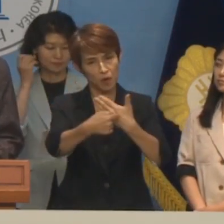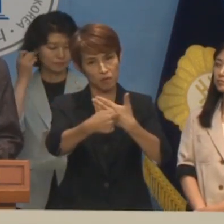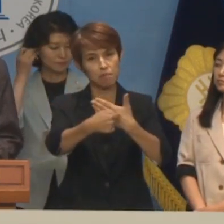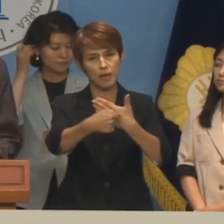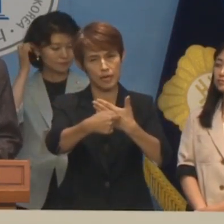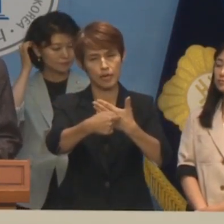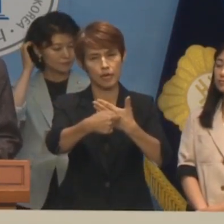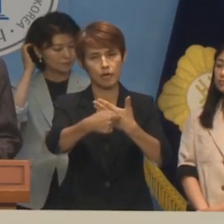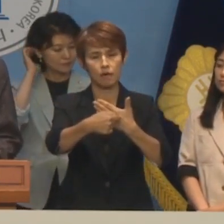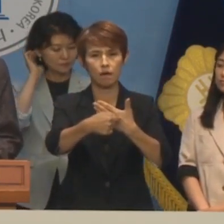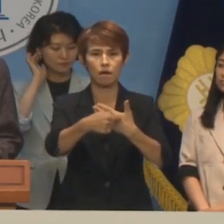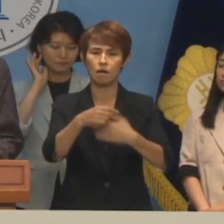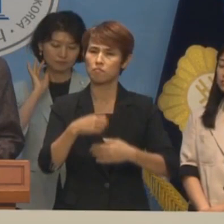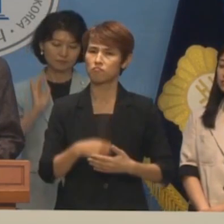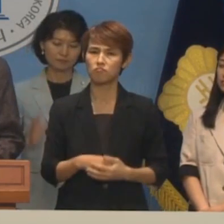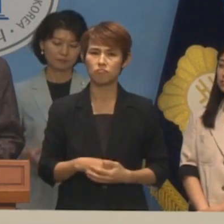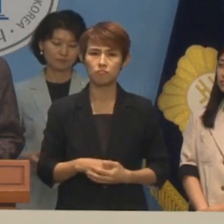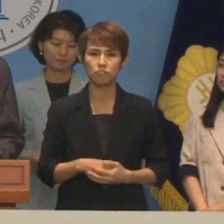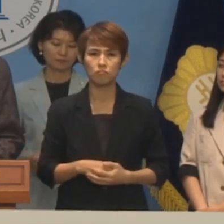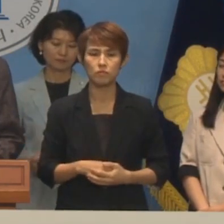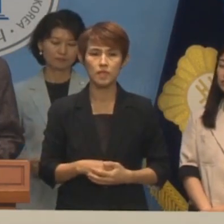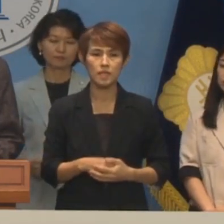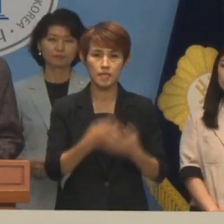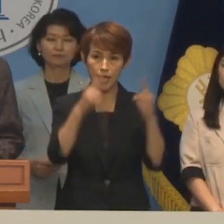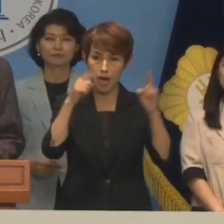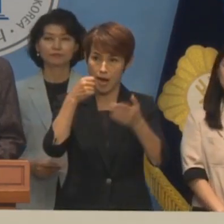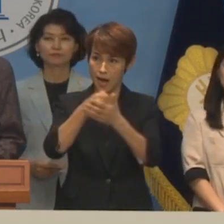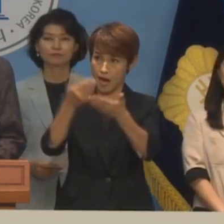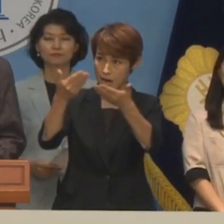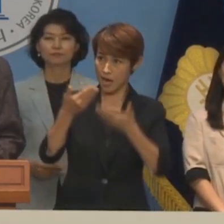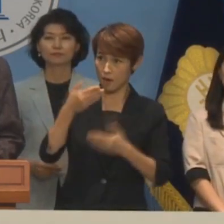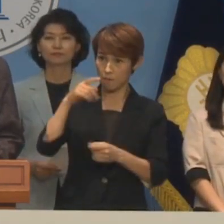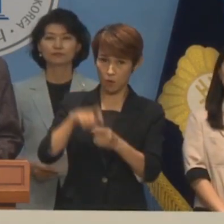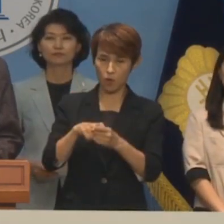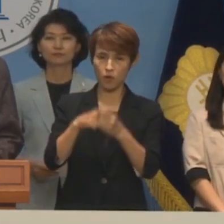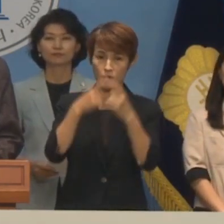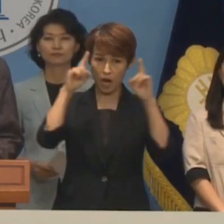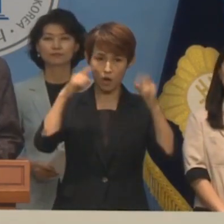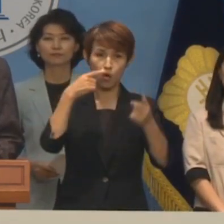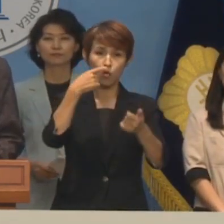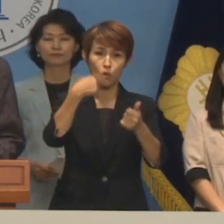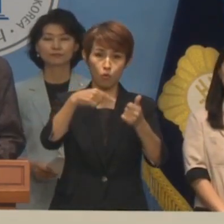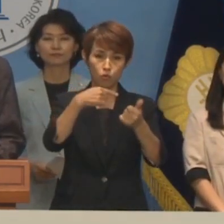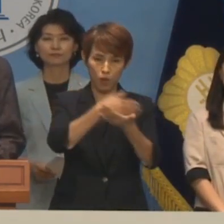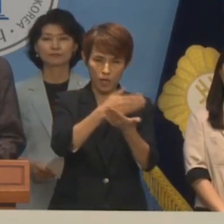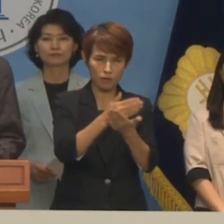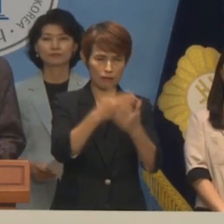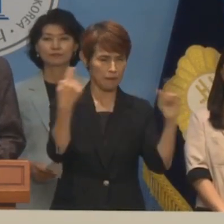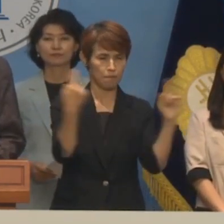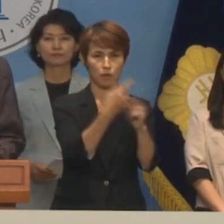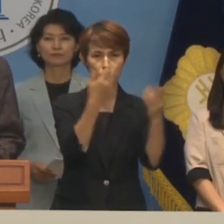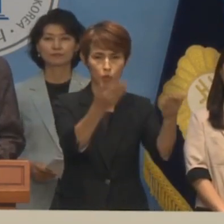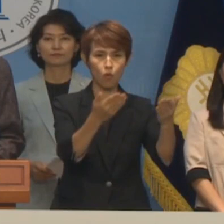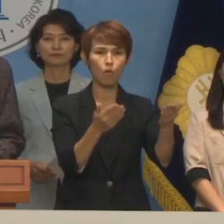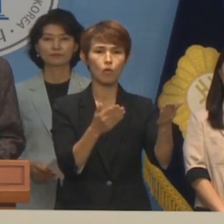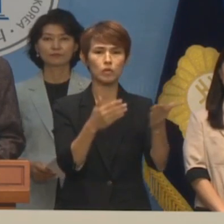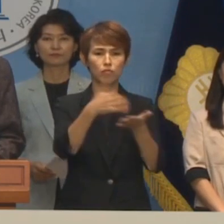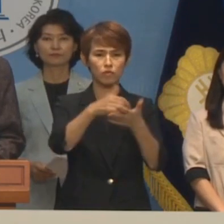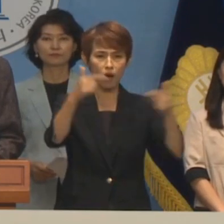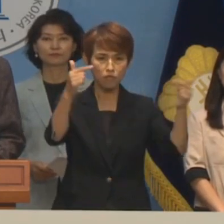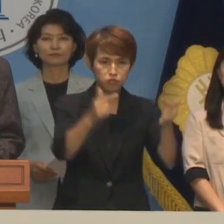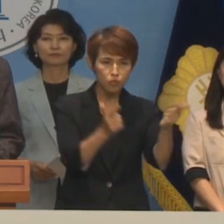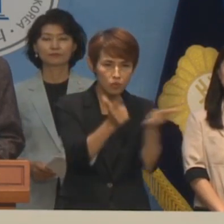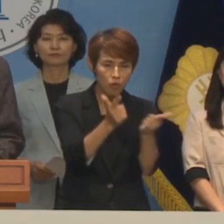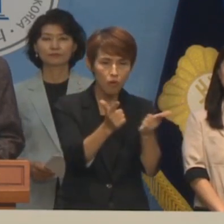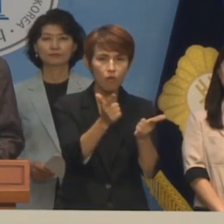있다. 글로컬 대학에 선정되기 위해서 대학은 교육과정 전면 개편, 대규모 구조개혁 및 정원